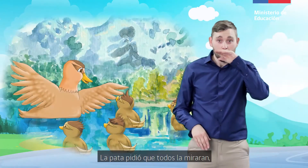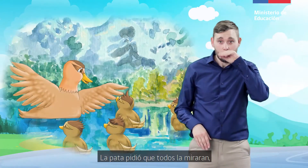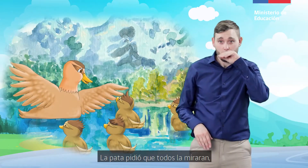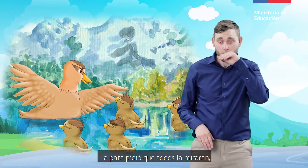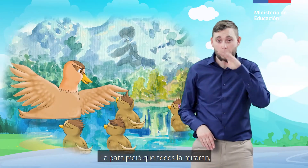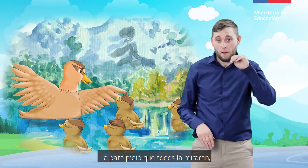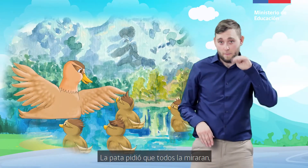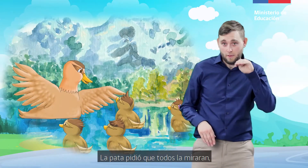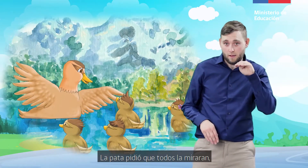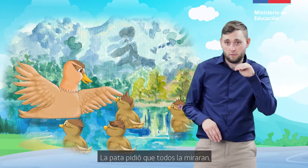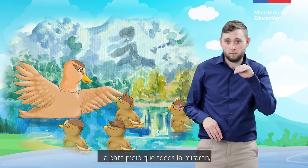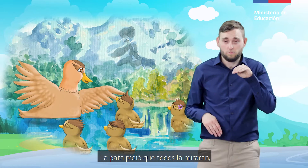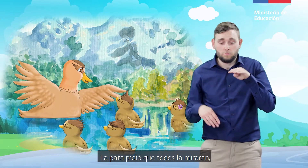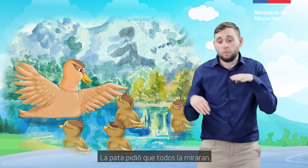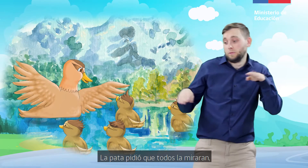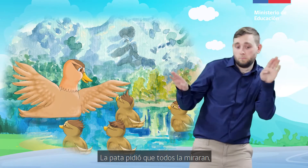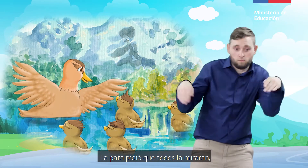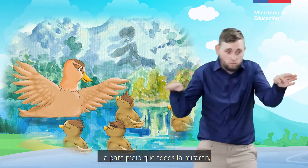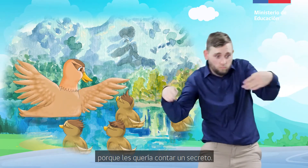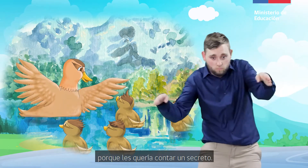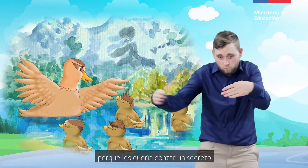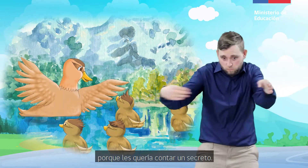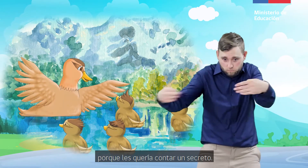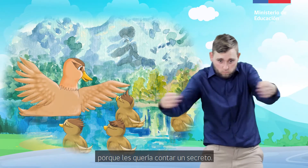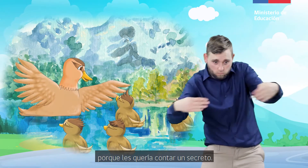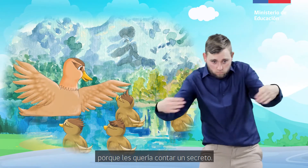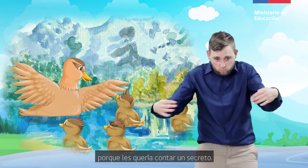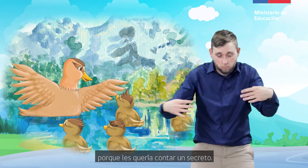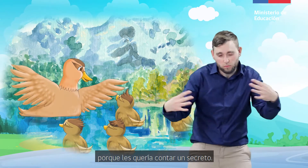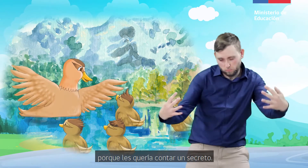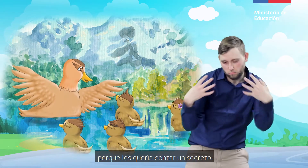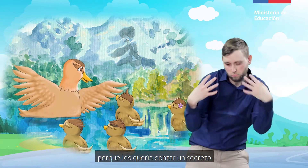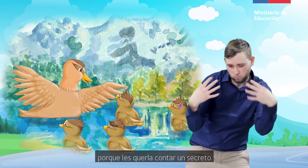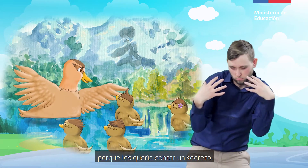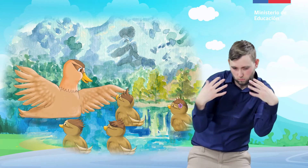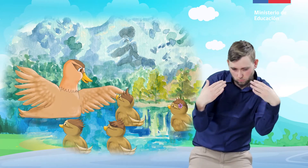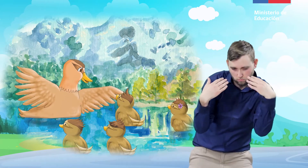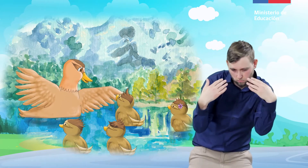La pata pidió que todos la miraran porque les quería contar un secreto.